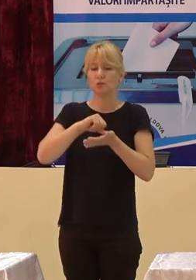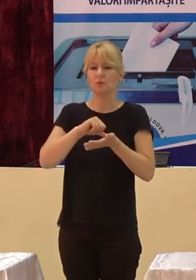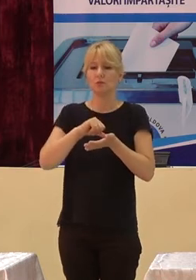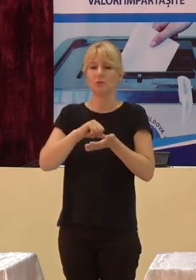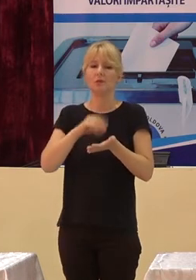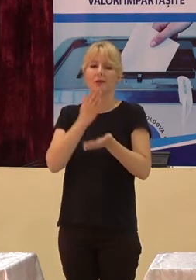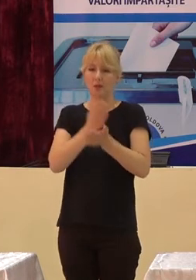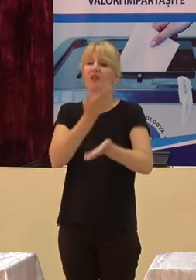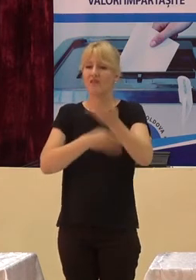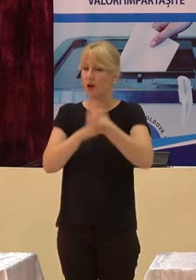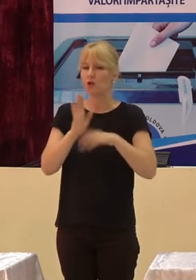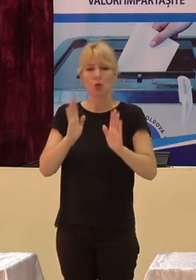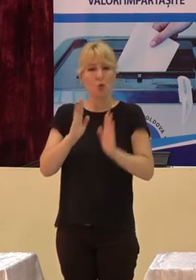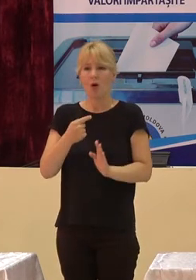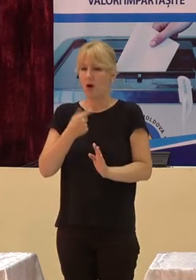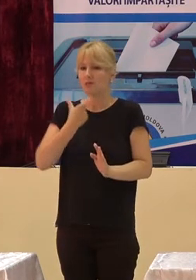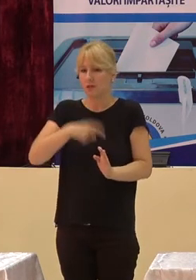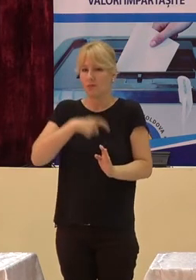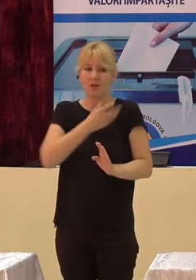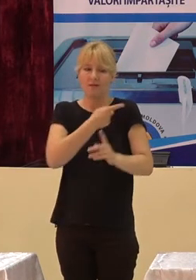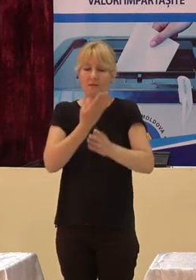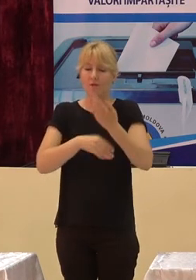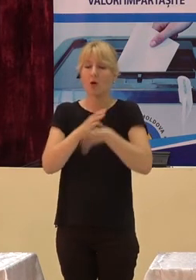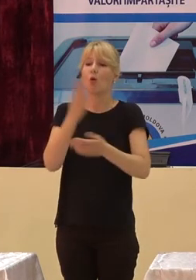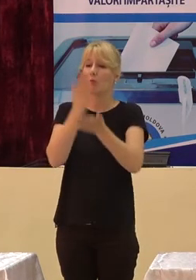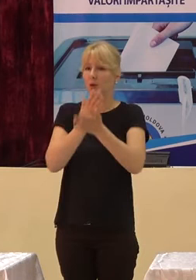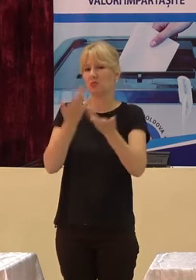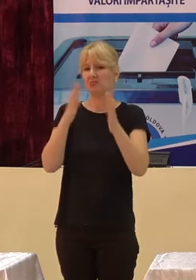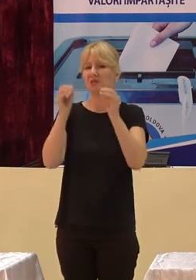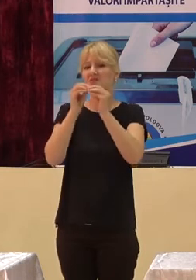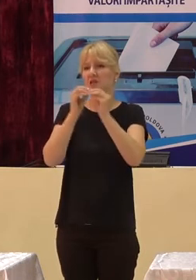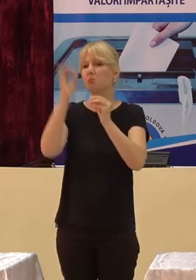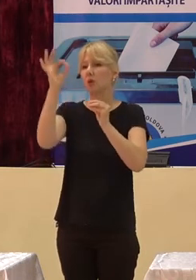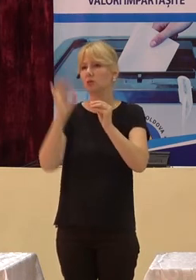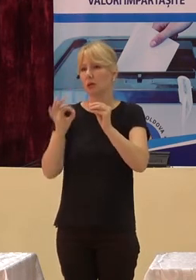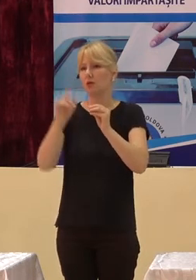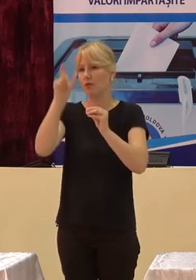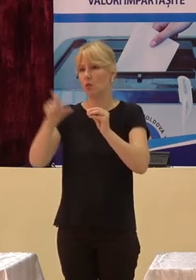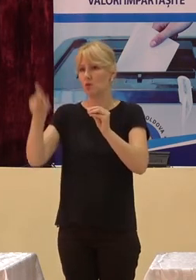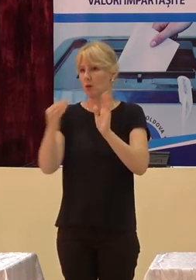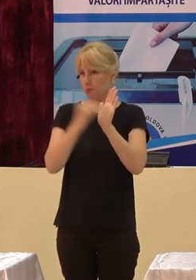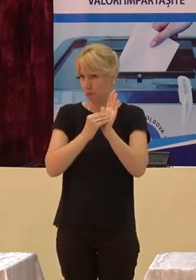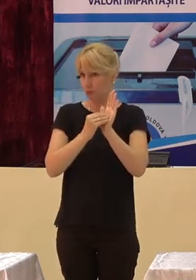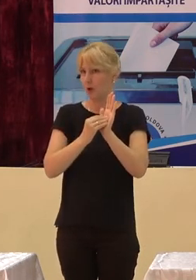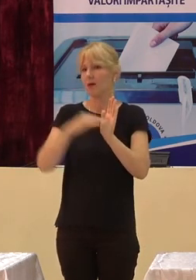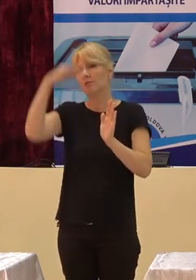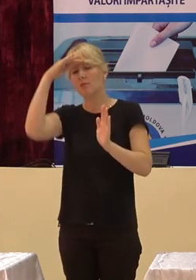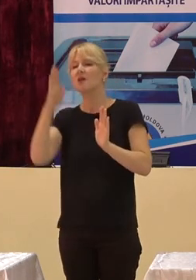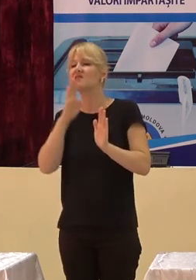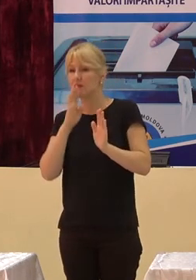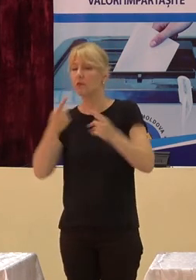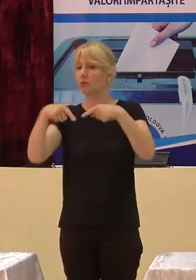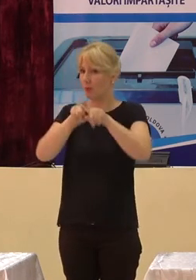mine, dar nu doar eu sunt, ci avem circa 10% din lista de candidați și candidate, care